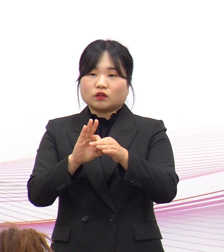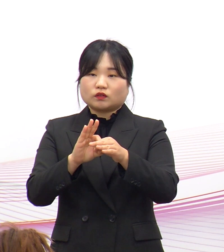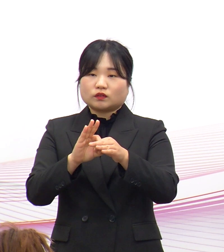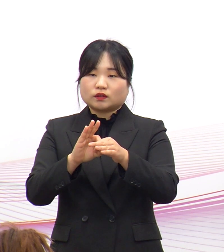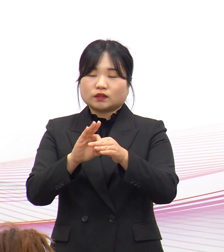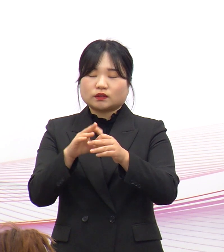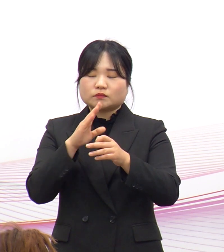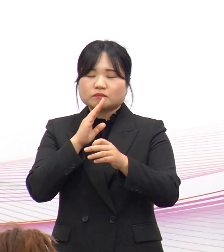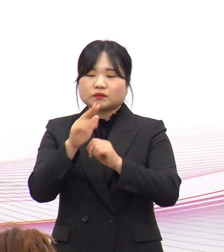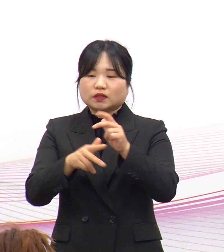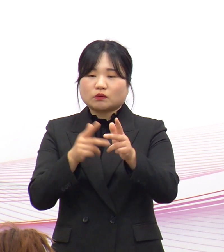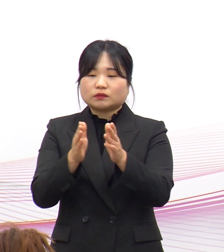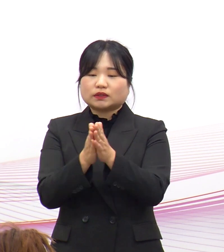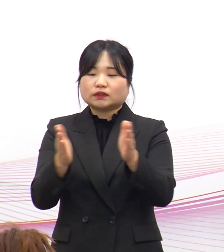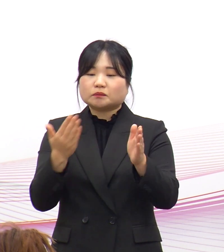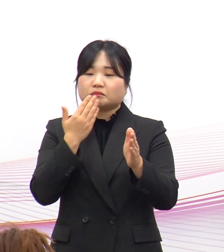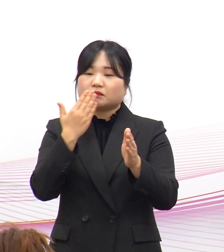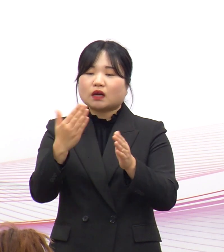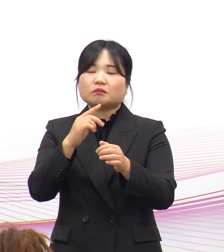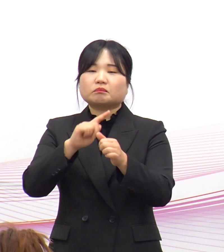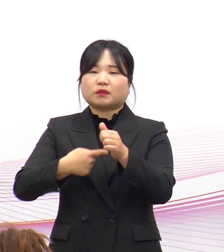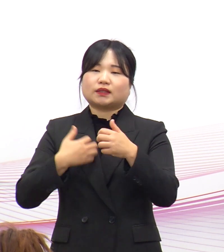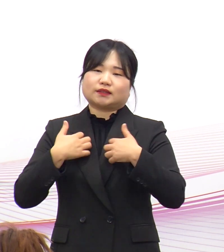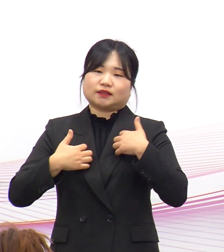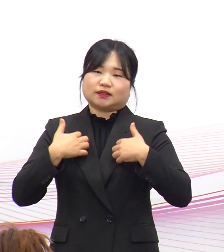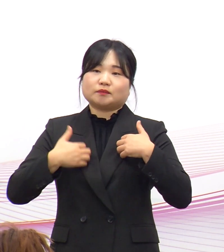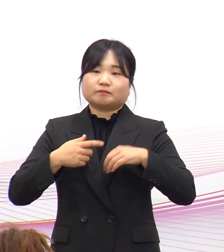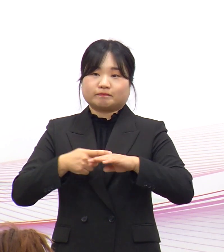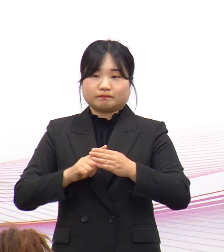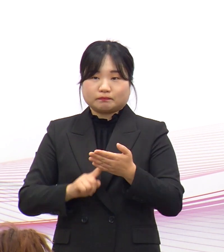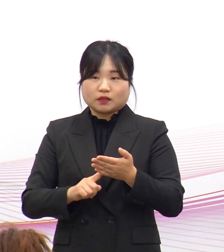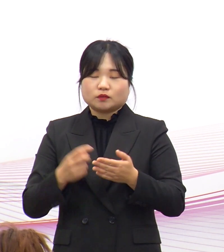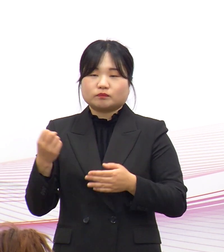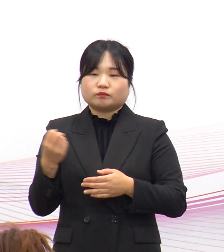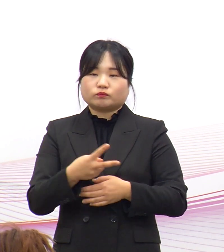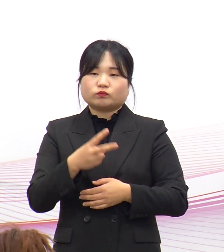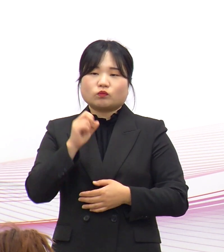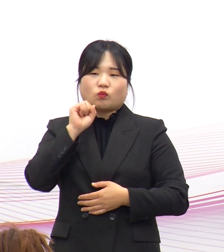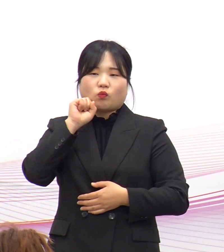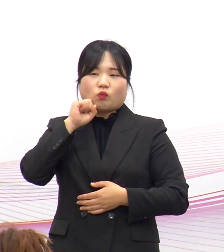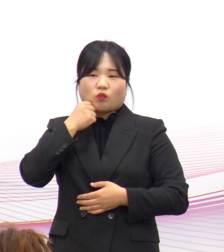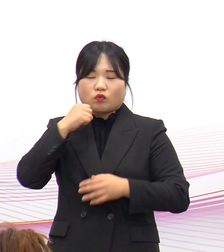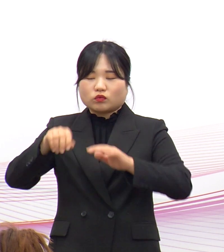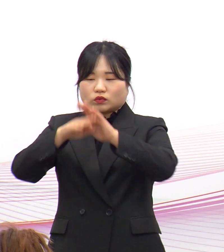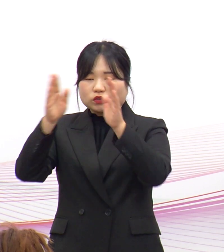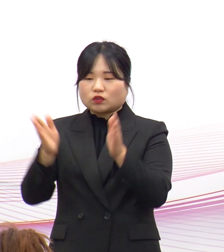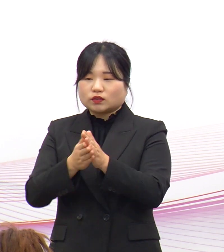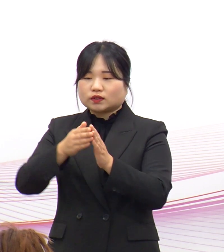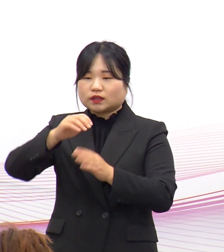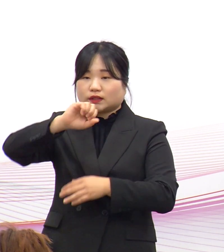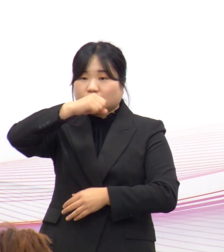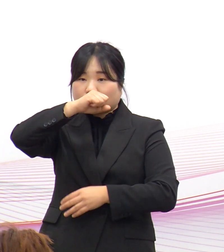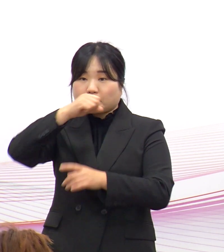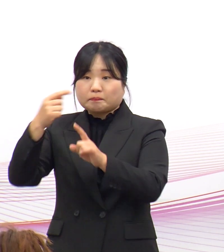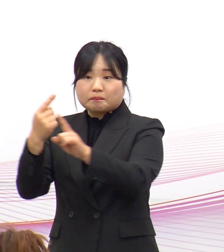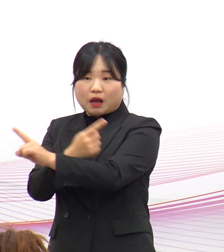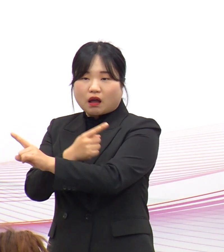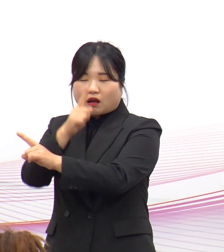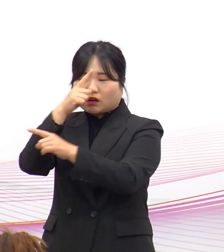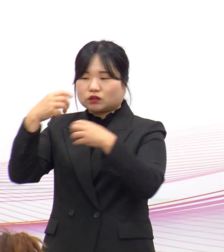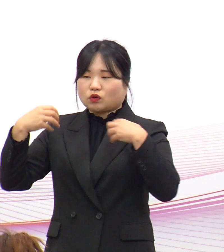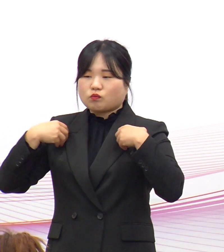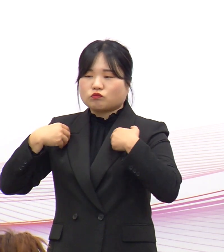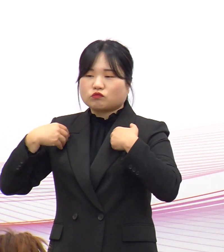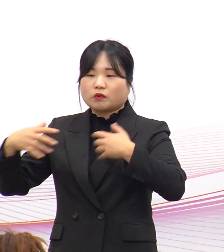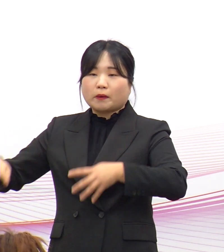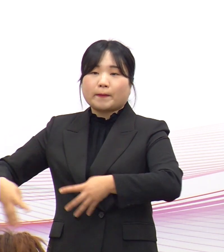착수를 할 수 있게 돼서 매우 기쁘게 생각하고 또 어려운 총사업비 변경도 사실상 정부와 협의가 됐기